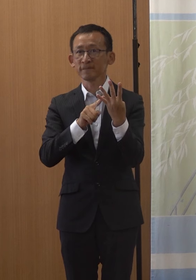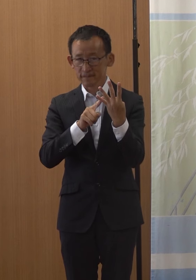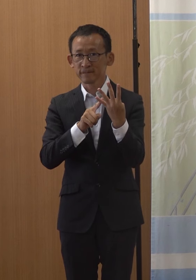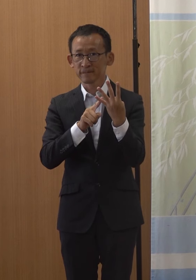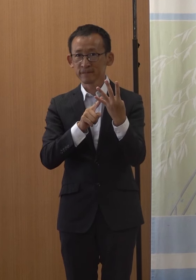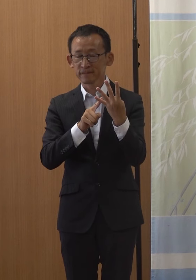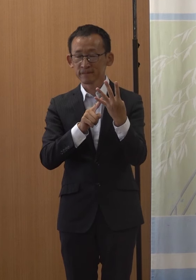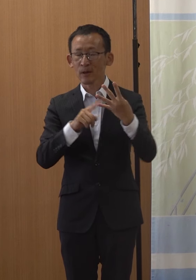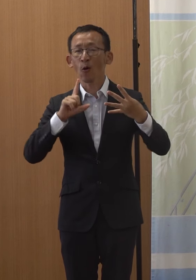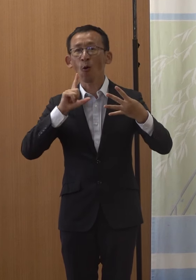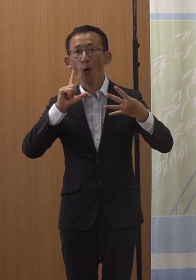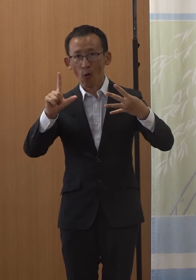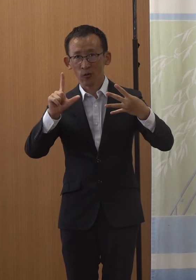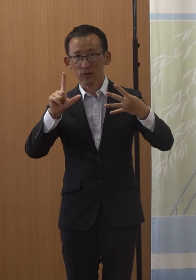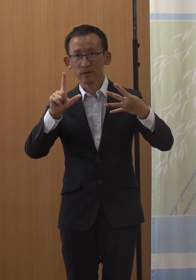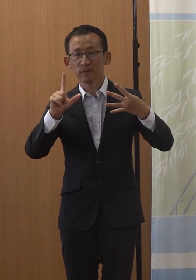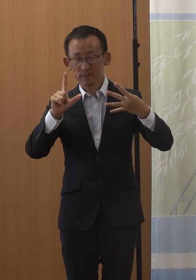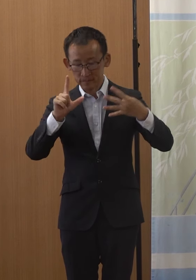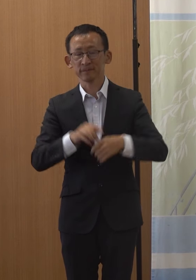ご報告を申し上げます。